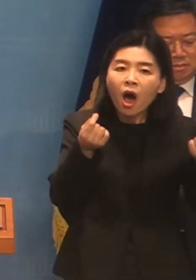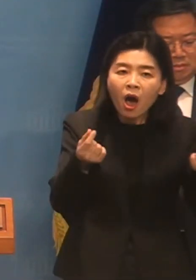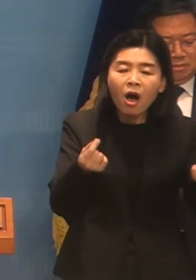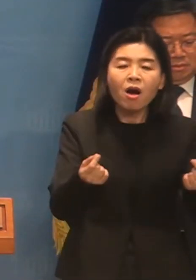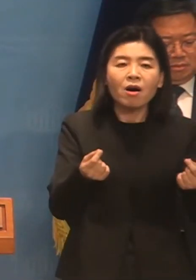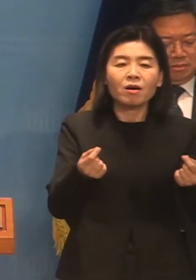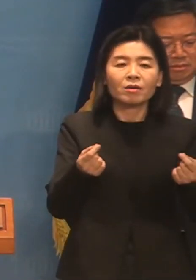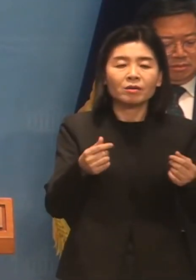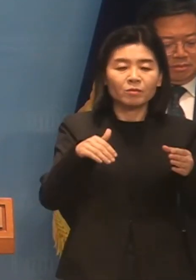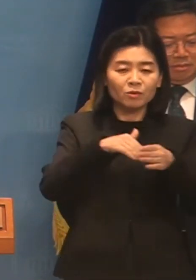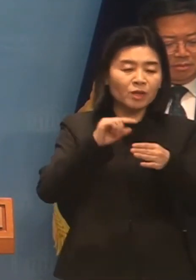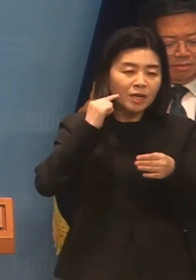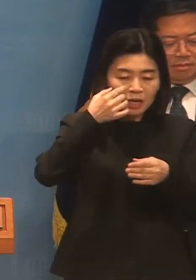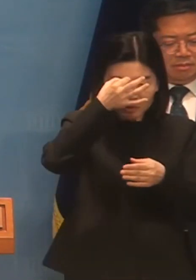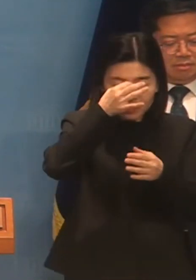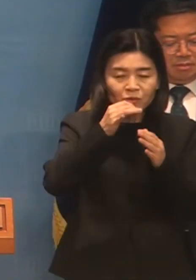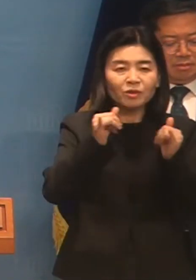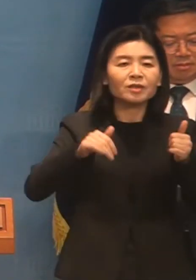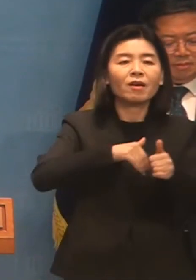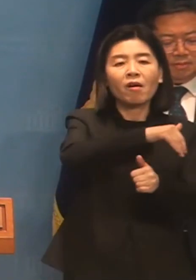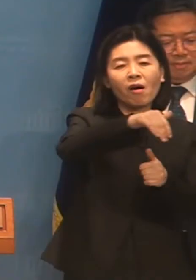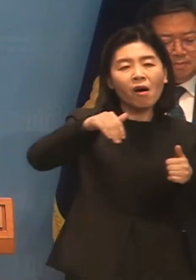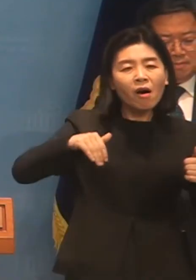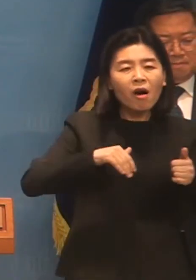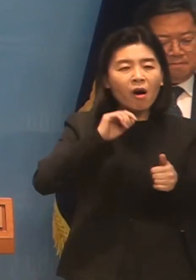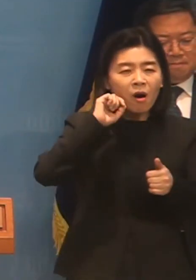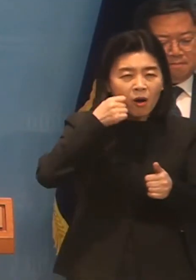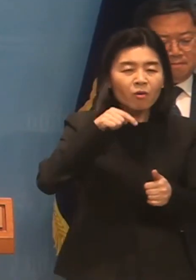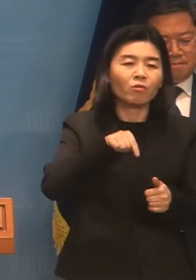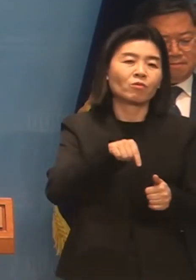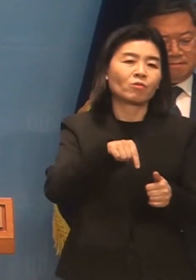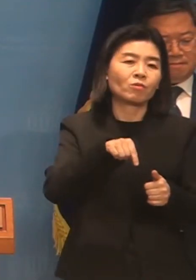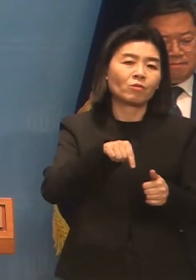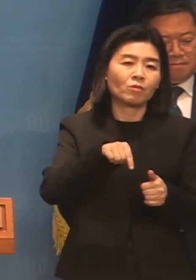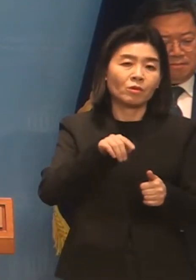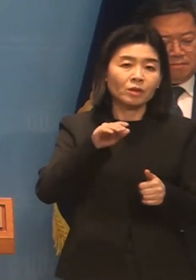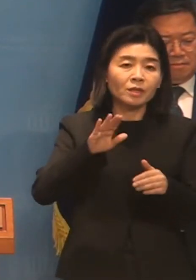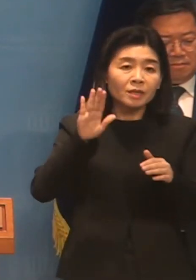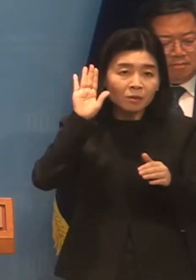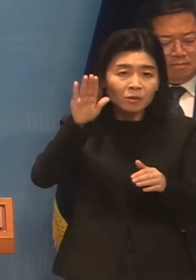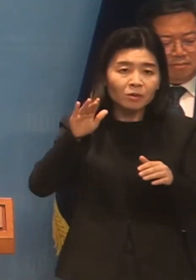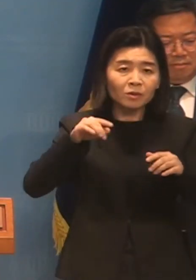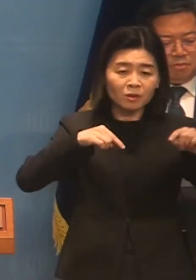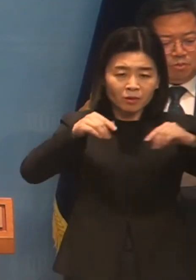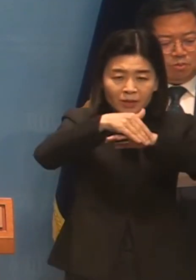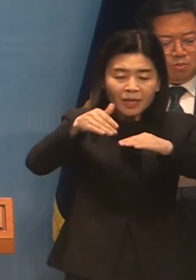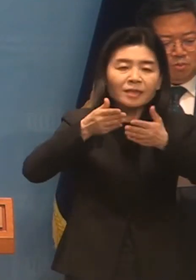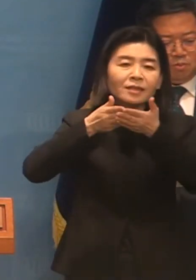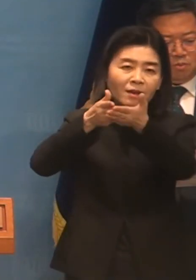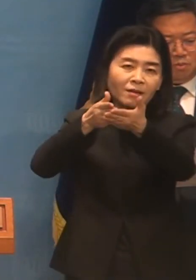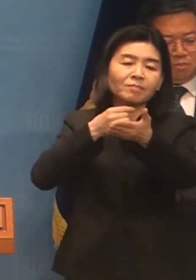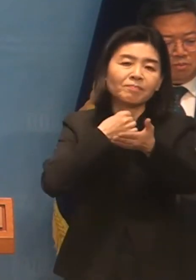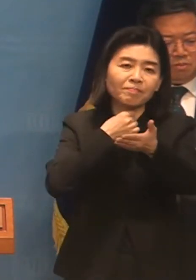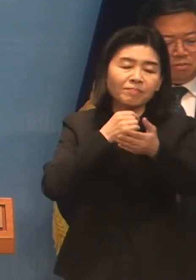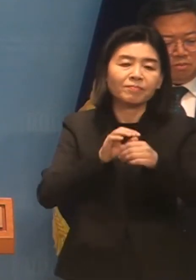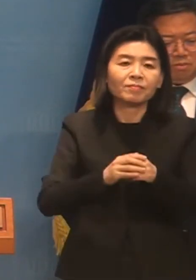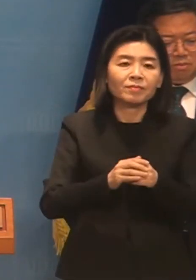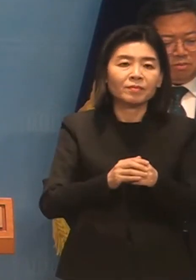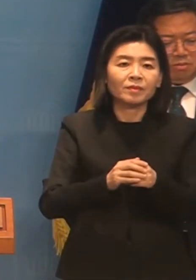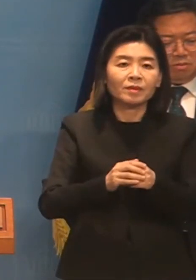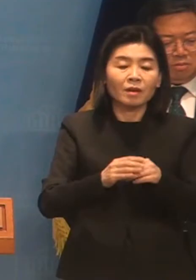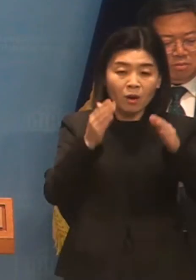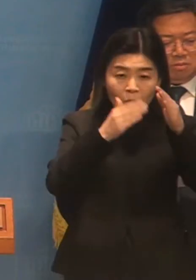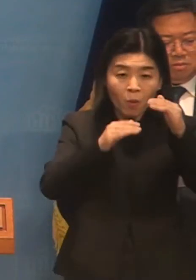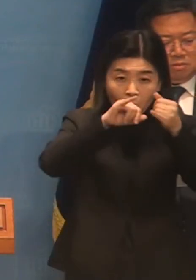그 어려움을 지금 이번 대선에 정책을 제안하고자 만들었습니다. 그래서 우리가 제안하는